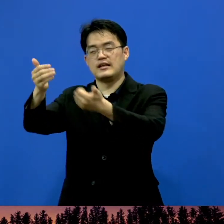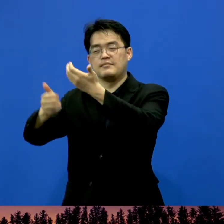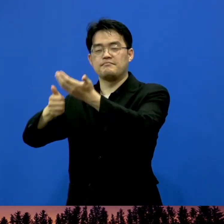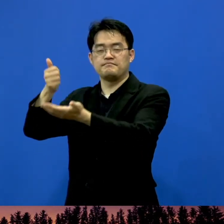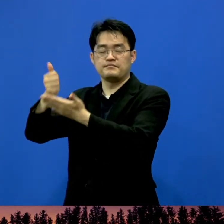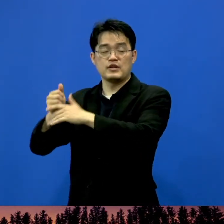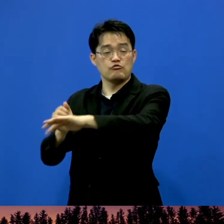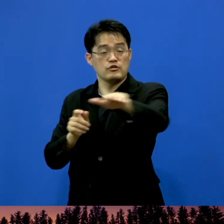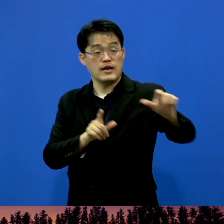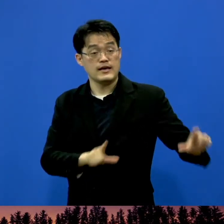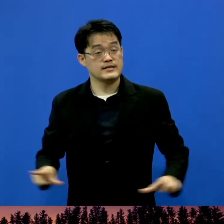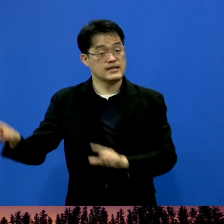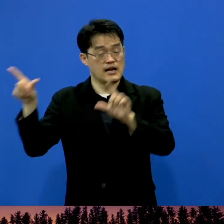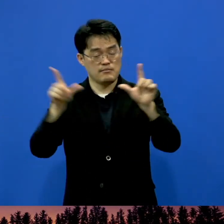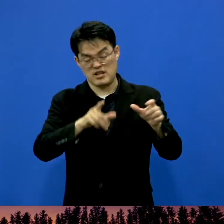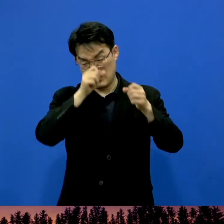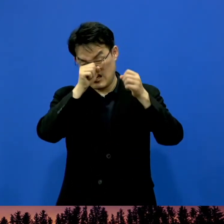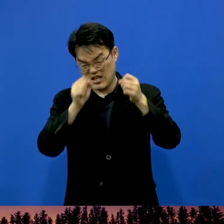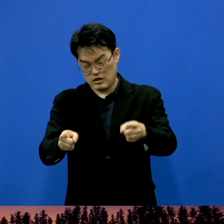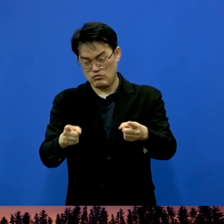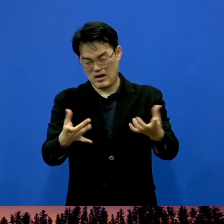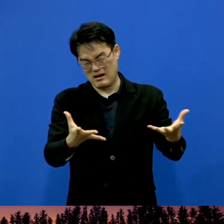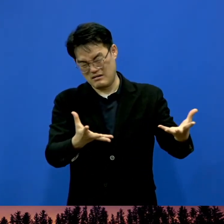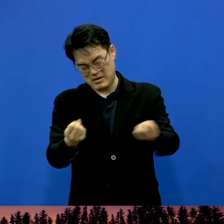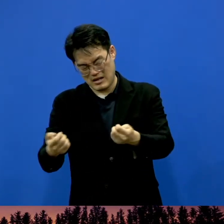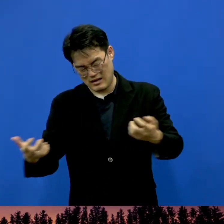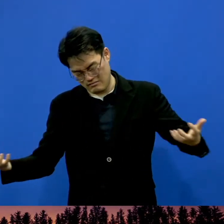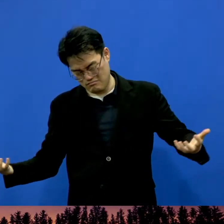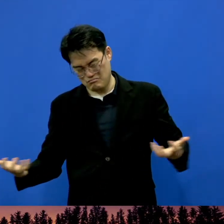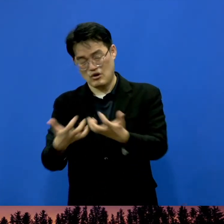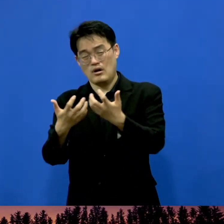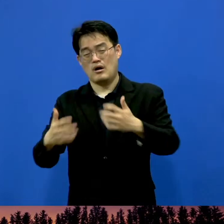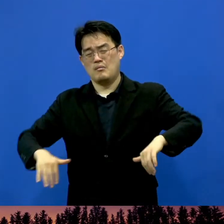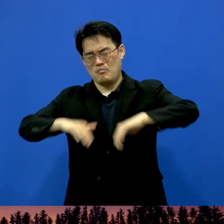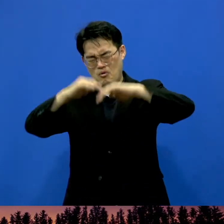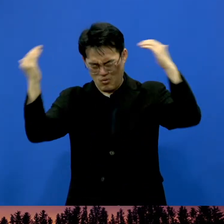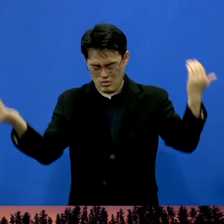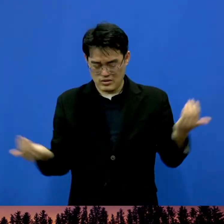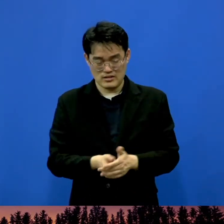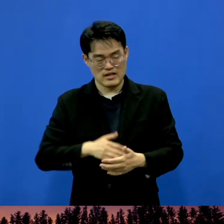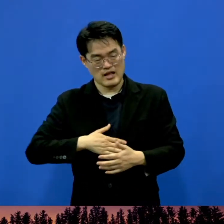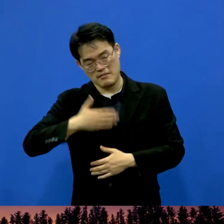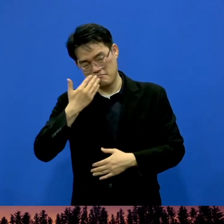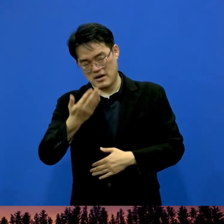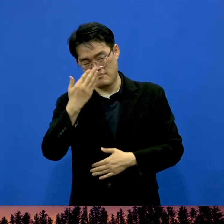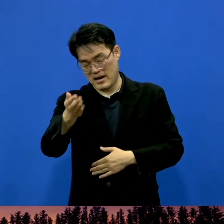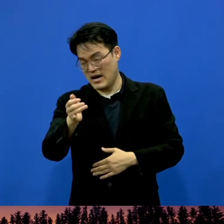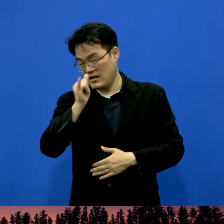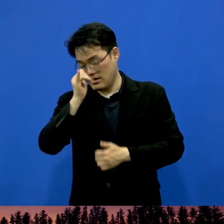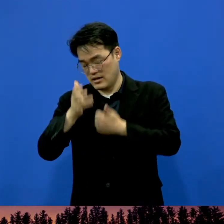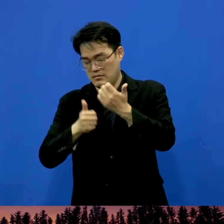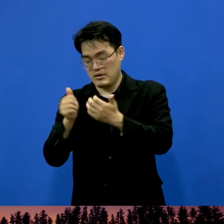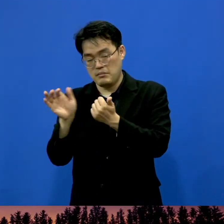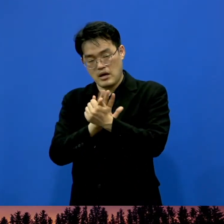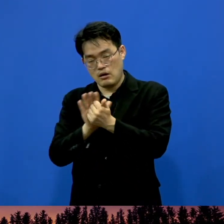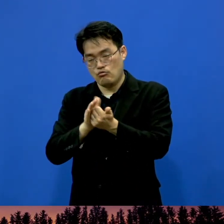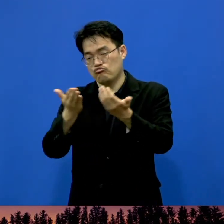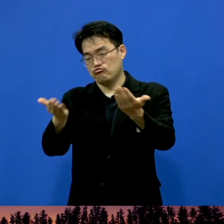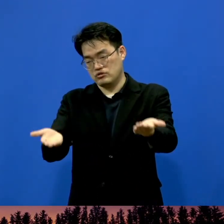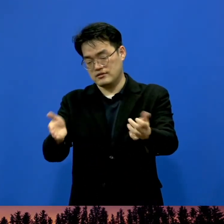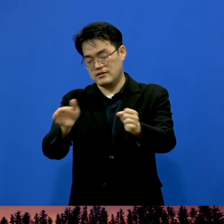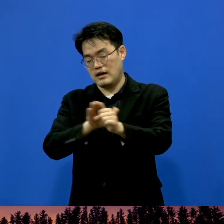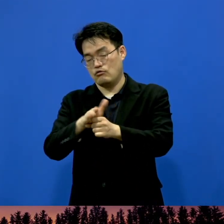우리의 삶은 기회의 바다예요. 기회의 바다. 뭐든지 할 수 있도록 하나님이 우리를 배려하시고 사랑하시는